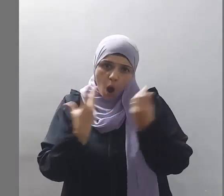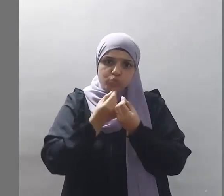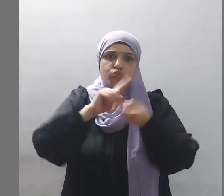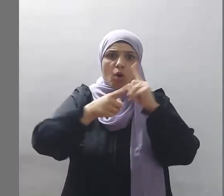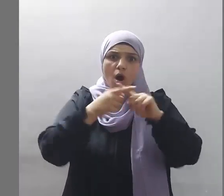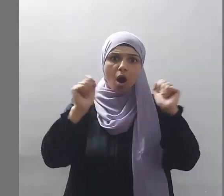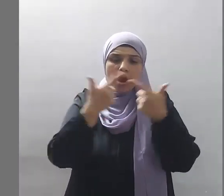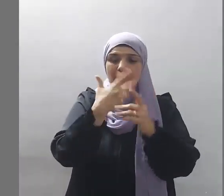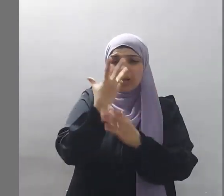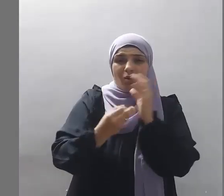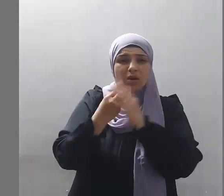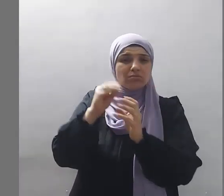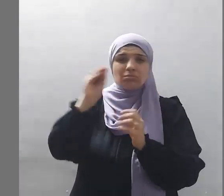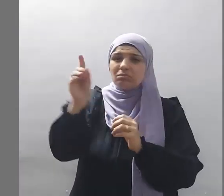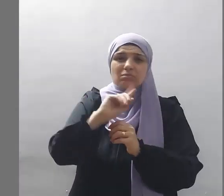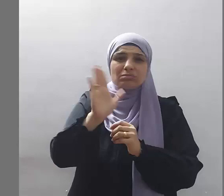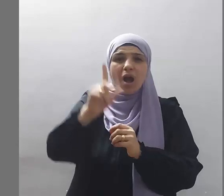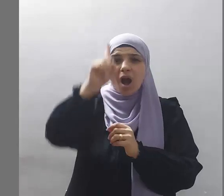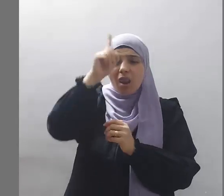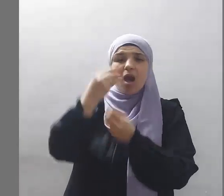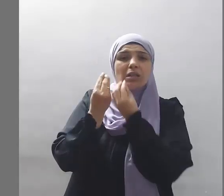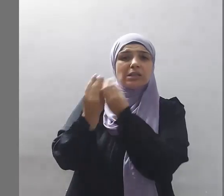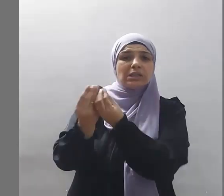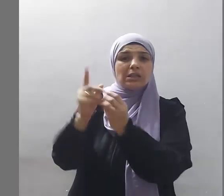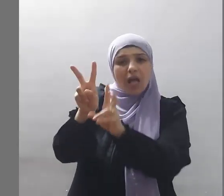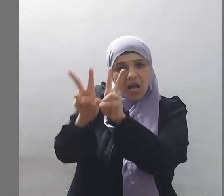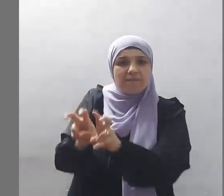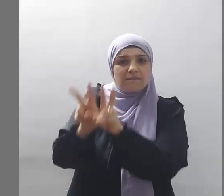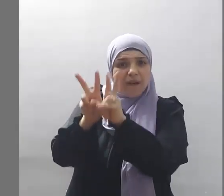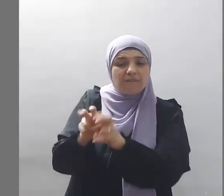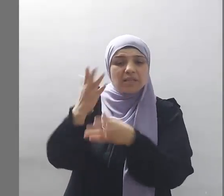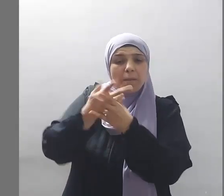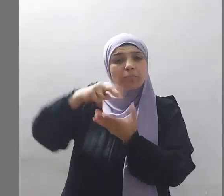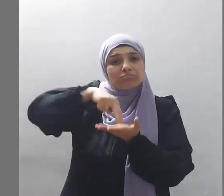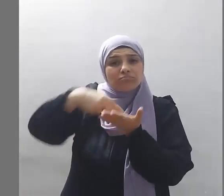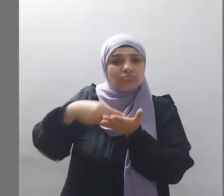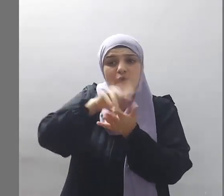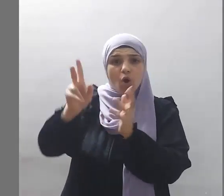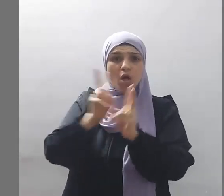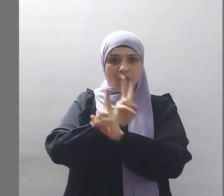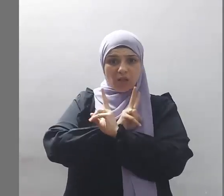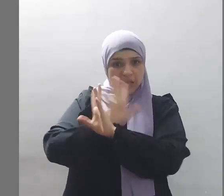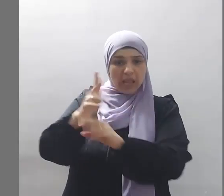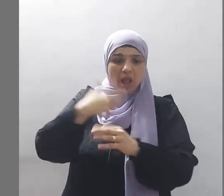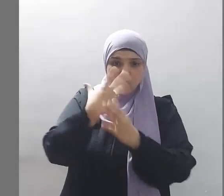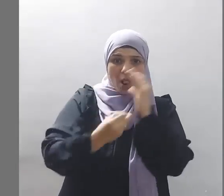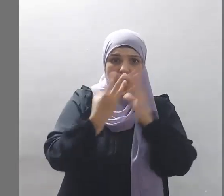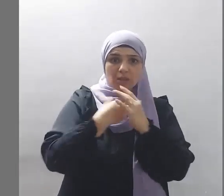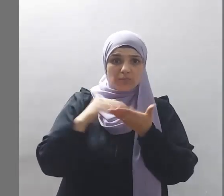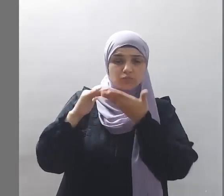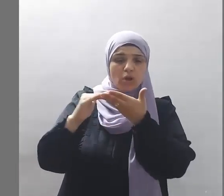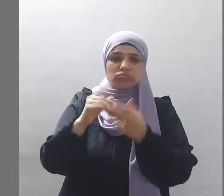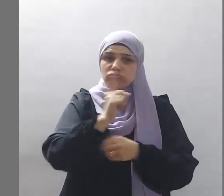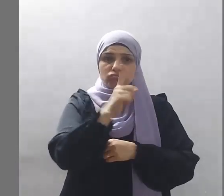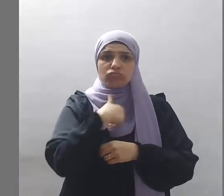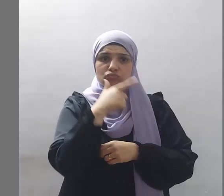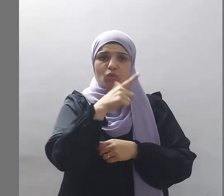بنوه: إن الله قد جعل لك رخصة، فلو قعدت ونحن نكفيك. فقال عمرو للنبي صلى